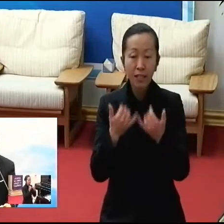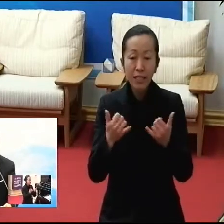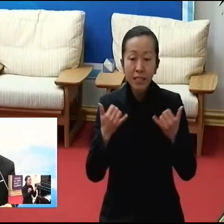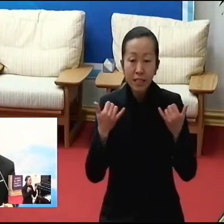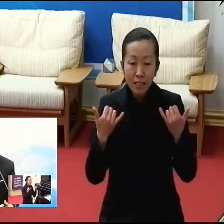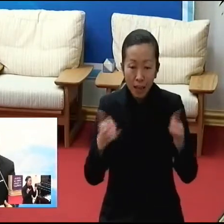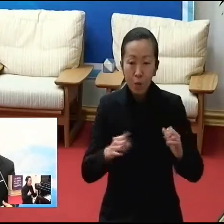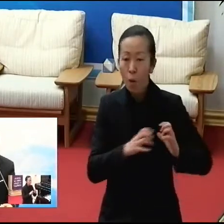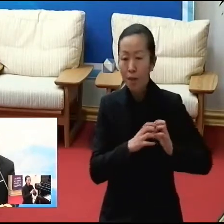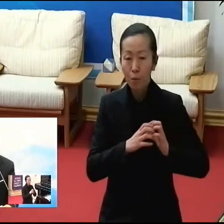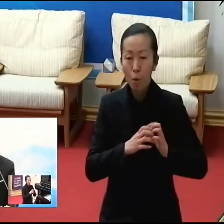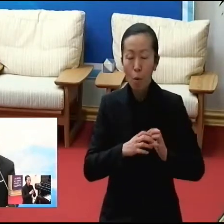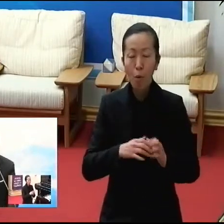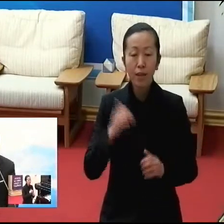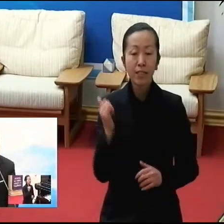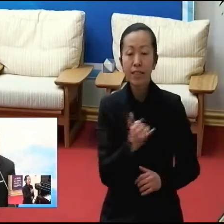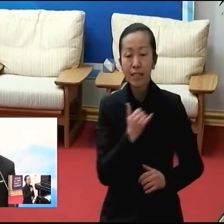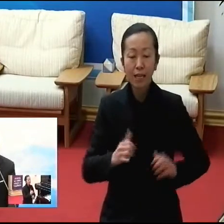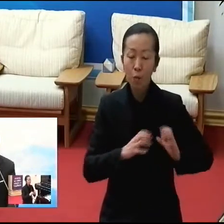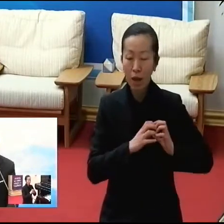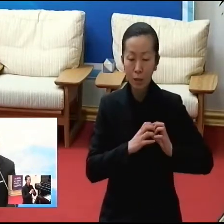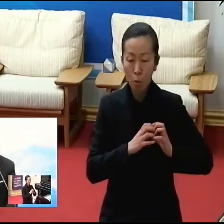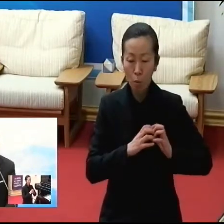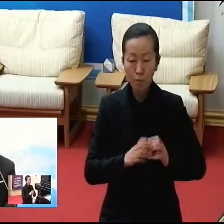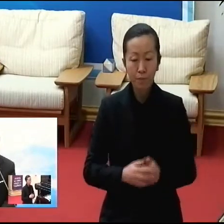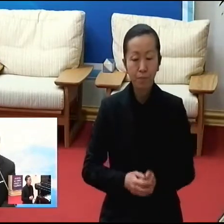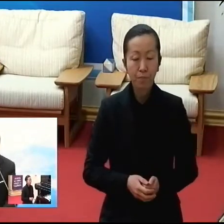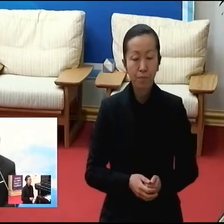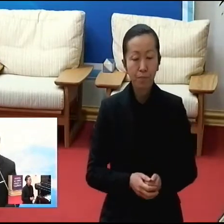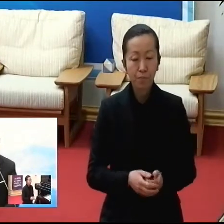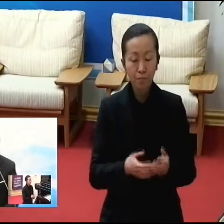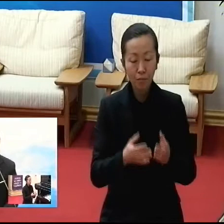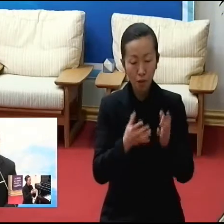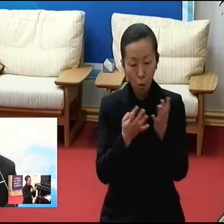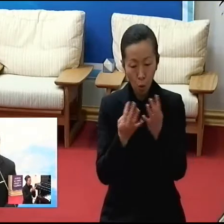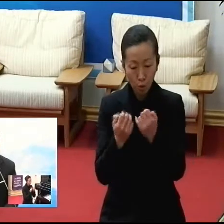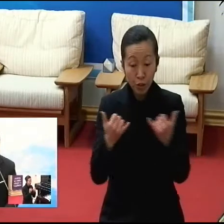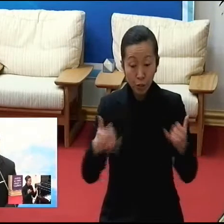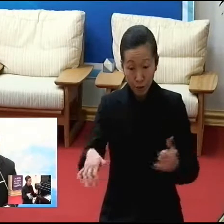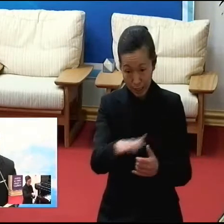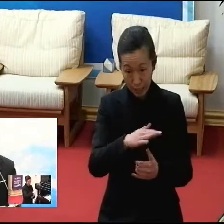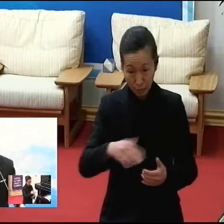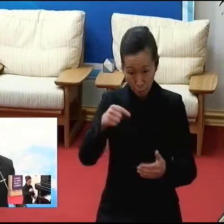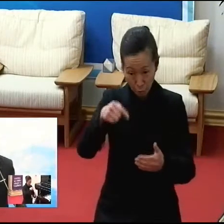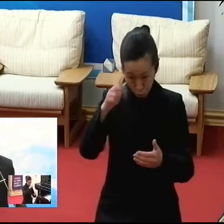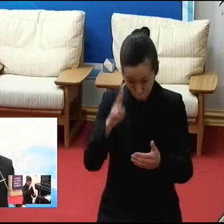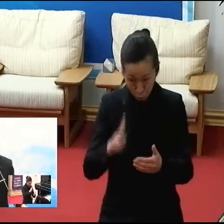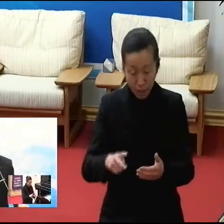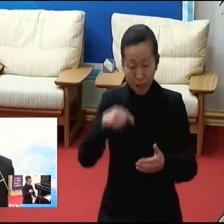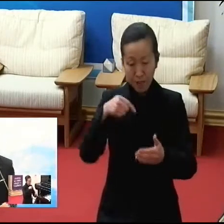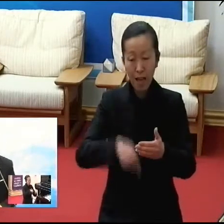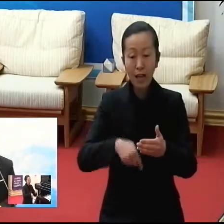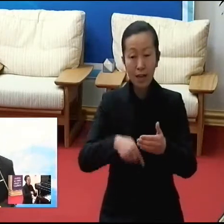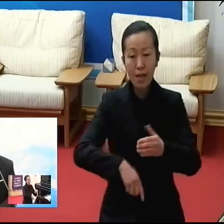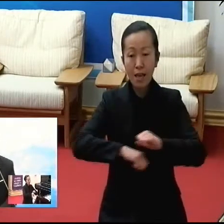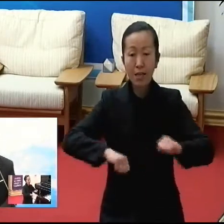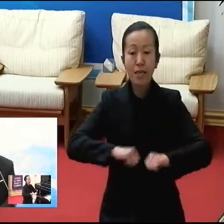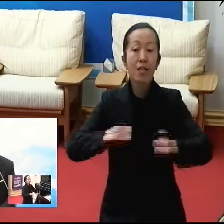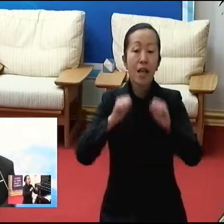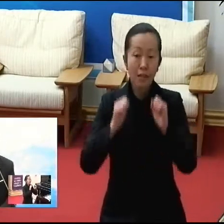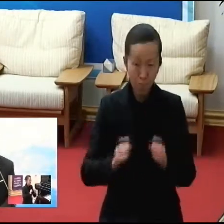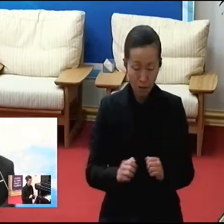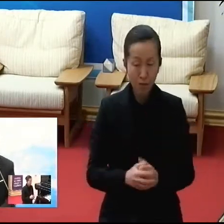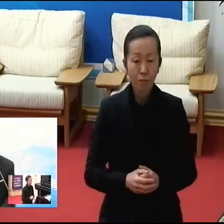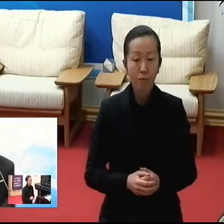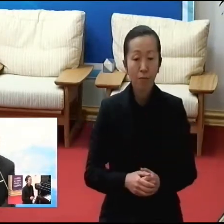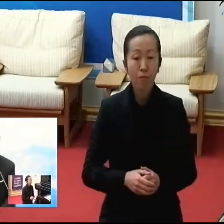さい 많은 사람들은 이런 가운데 살아가고 있습니다. 多くの人たちはこの中で生きています 어떻게 나를